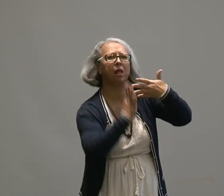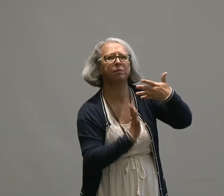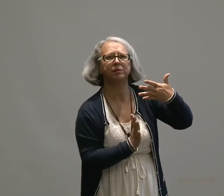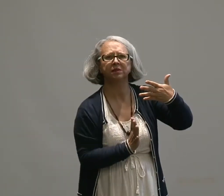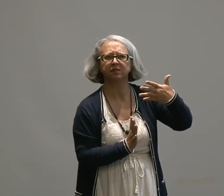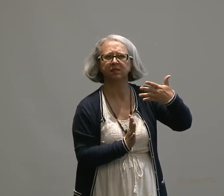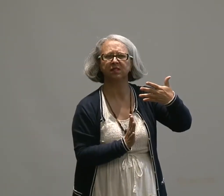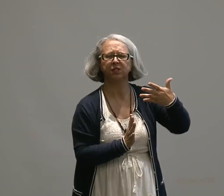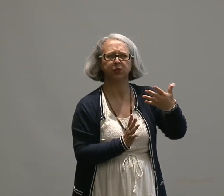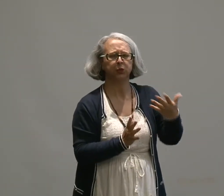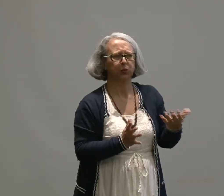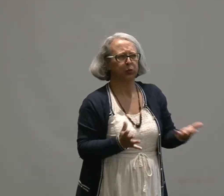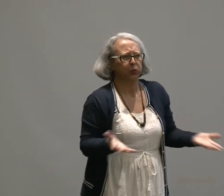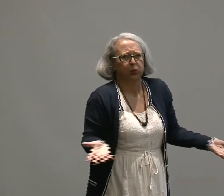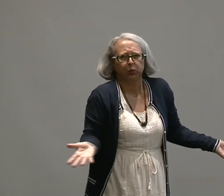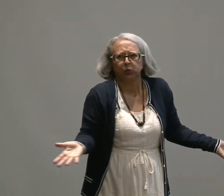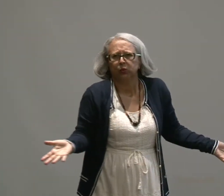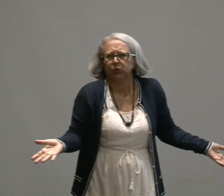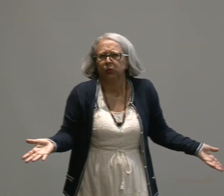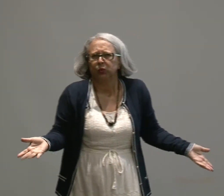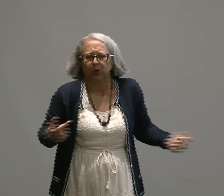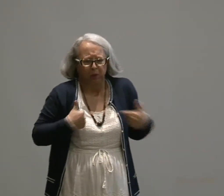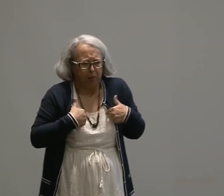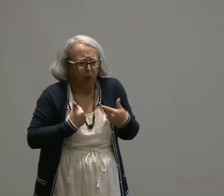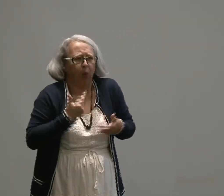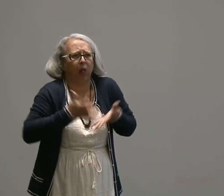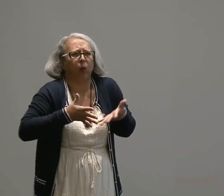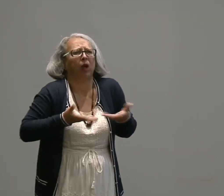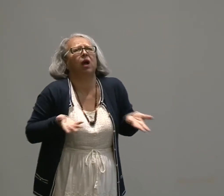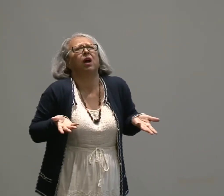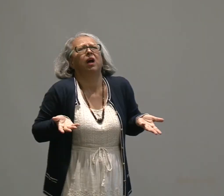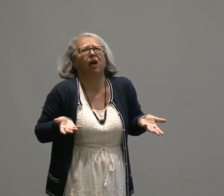reconheceu a língua brasileira de sinais.